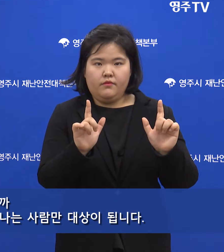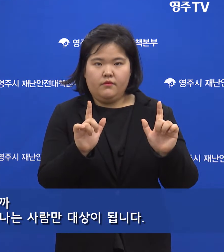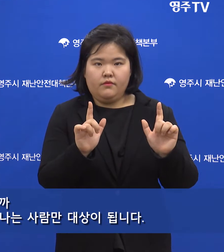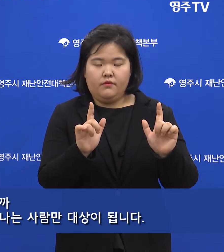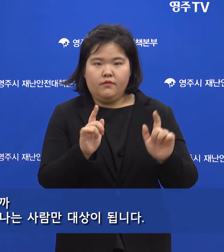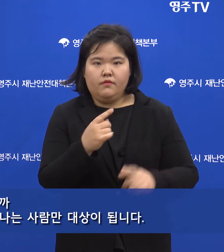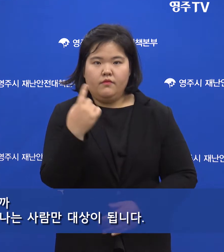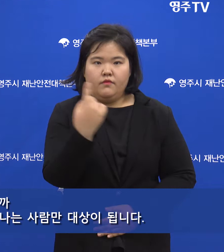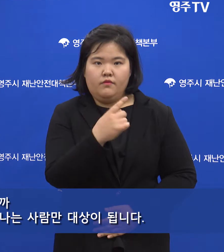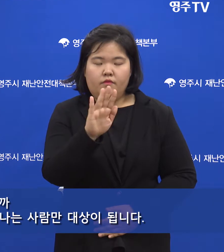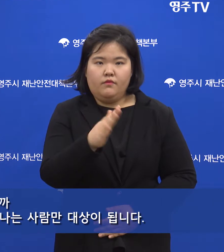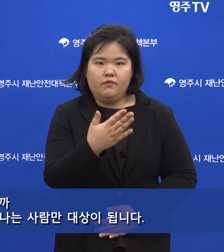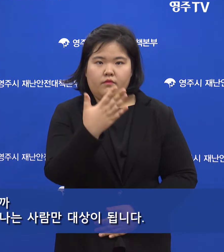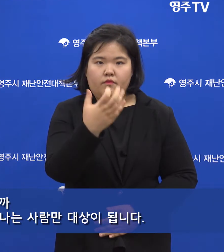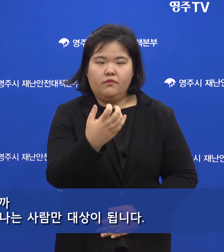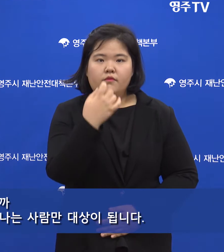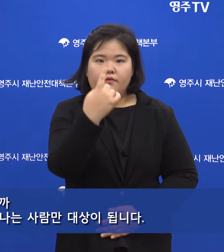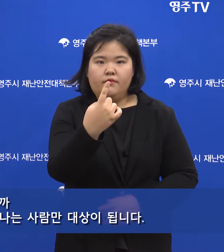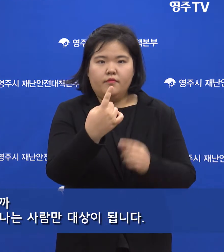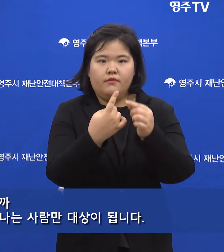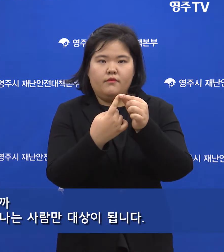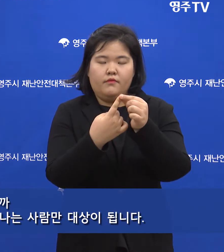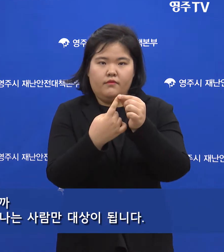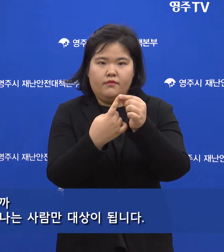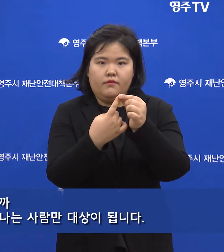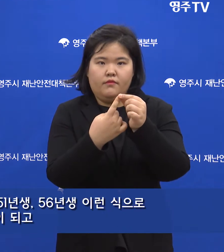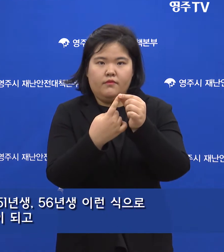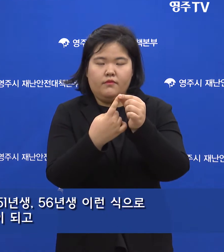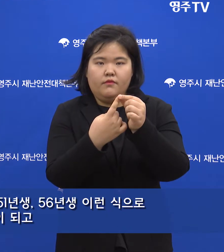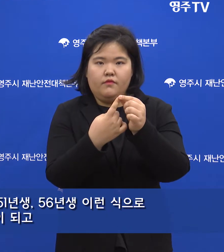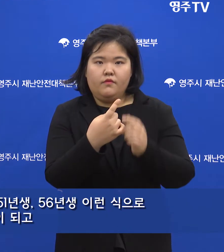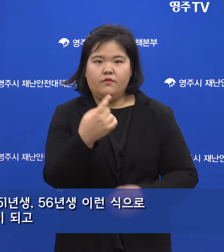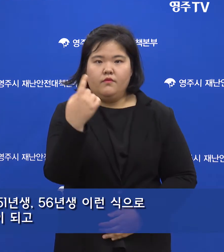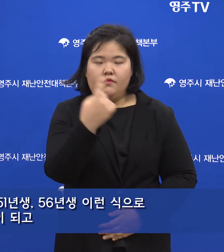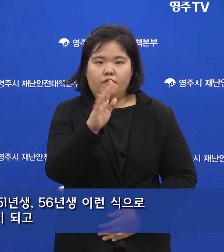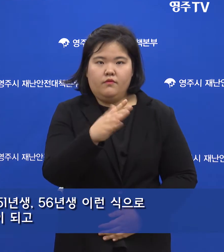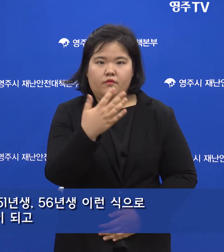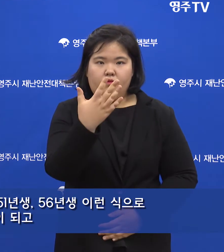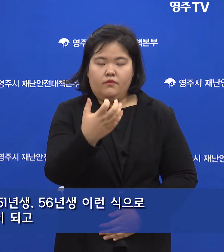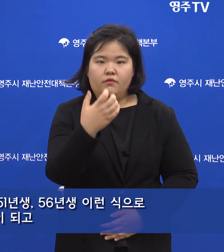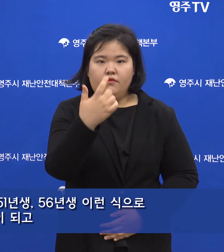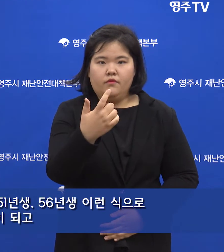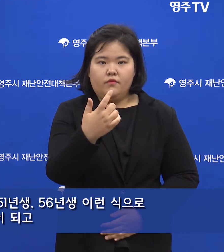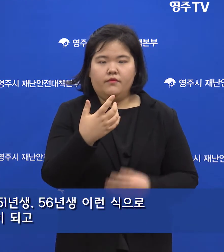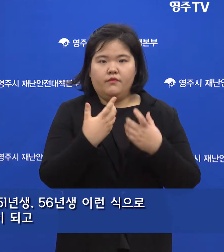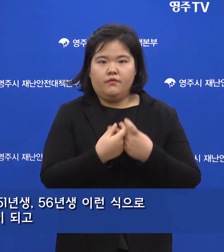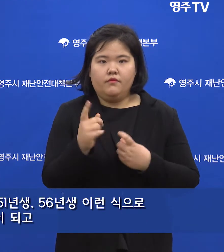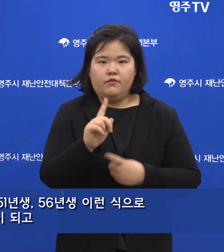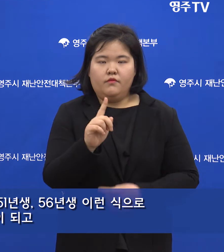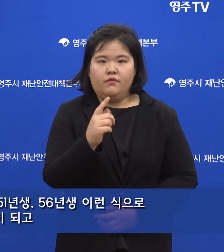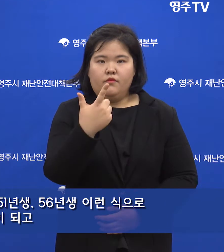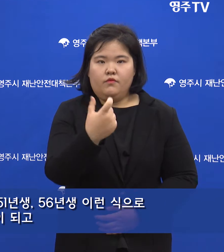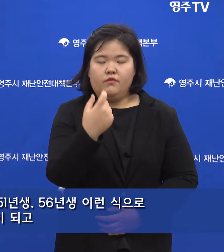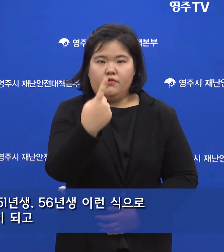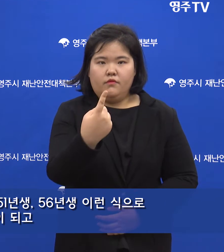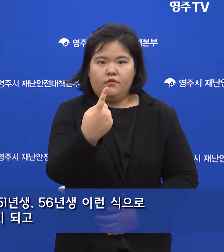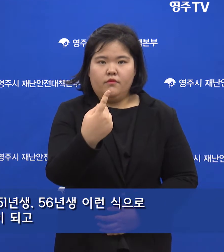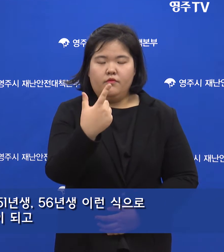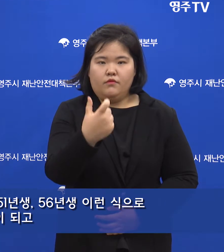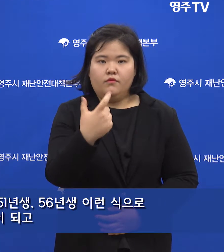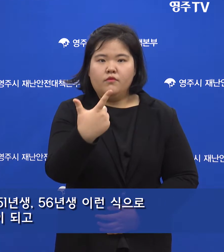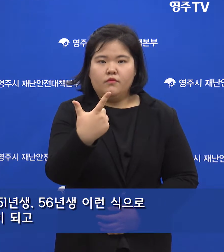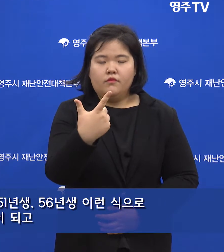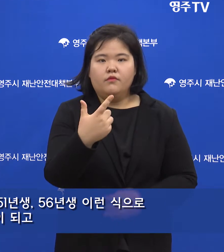1과 6으로 끝나는 이런 이제 분만 대상이 됩니다. 예를 들면은 뭐 61년생 또